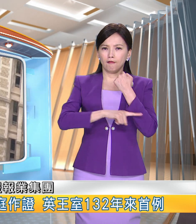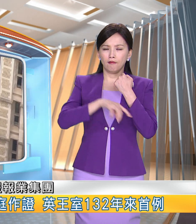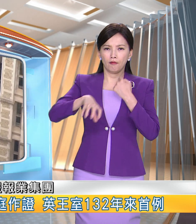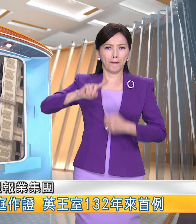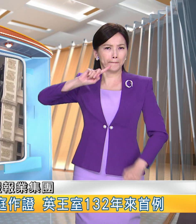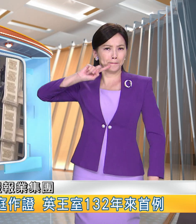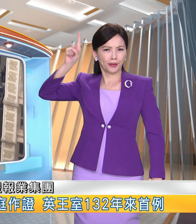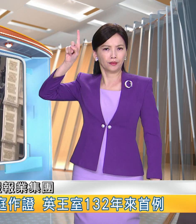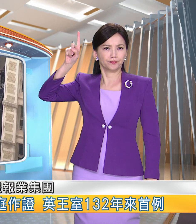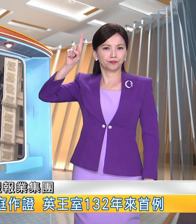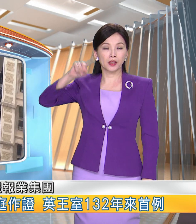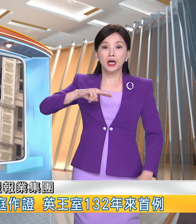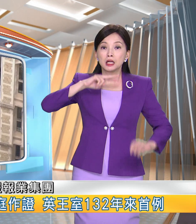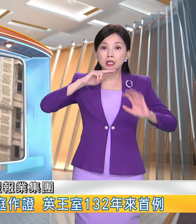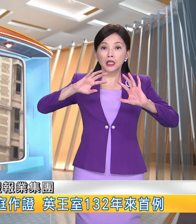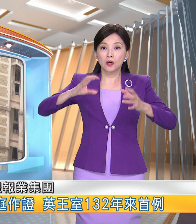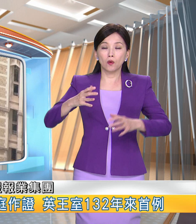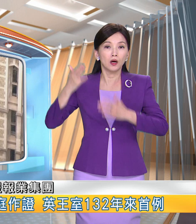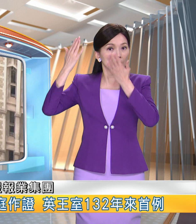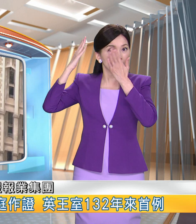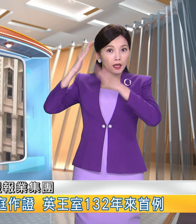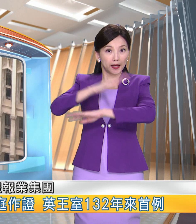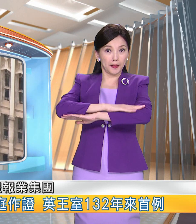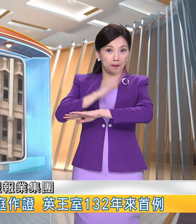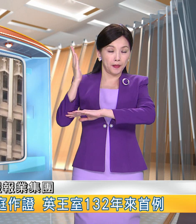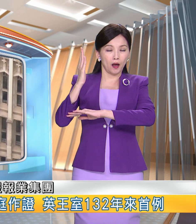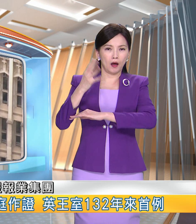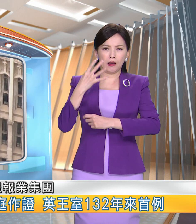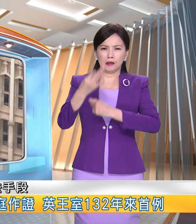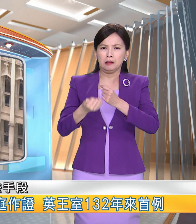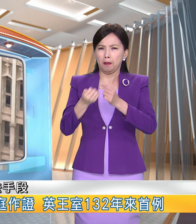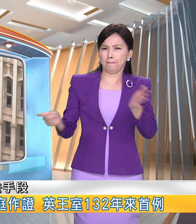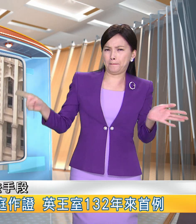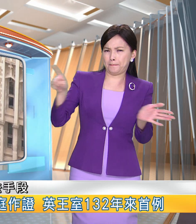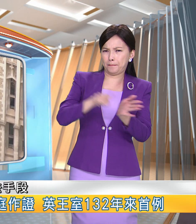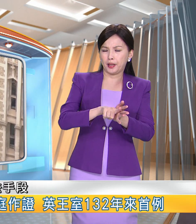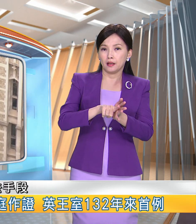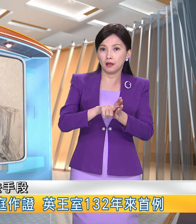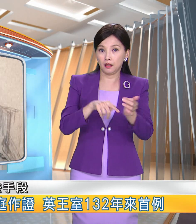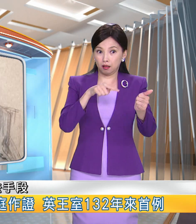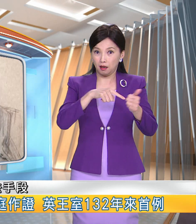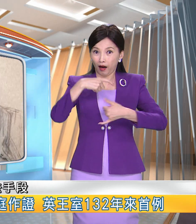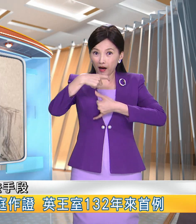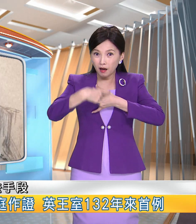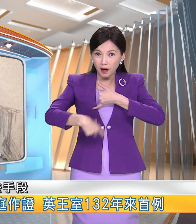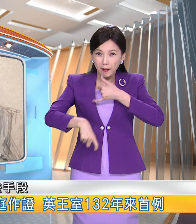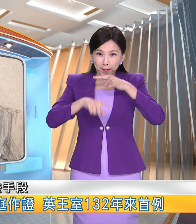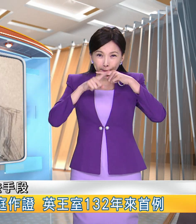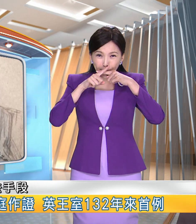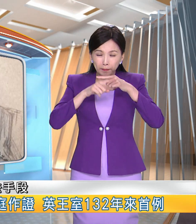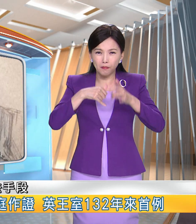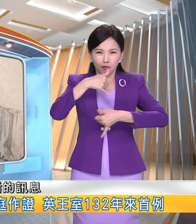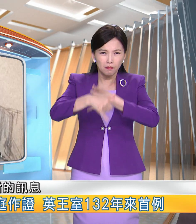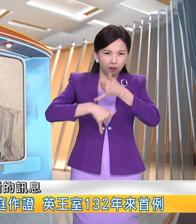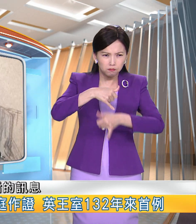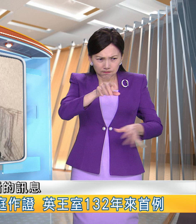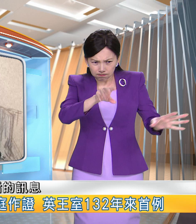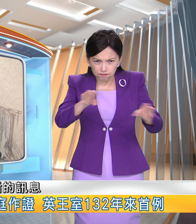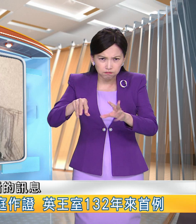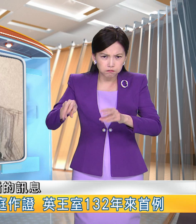告英国劲爆报业集团多年来透过非法手段搜集他私人